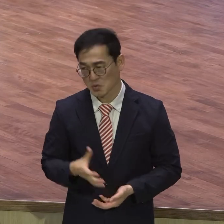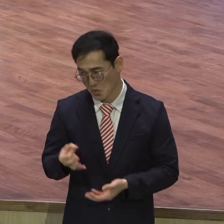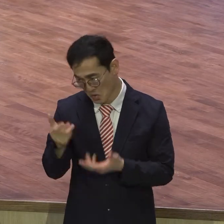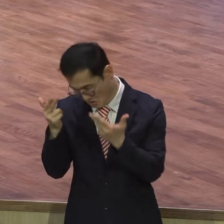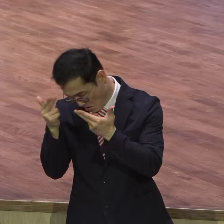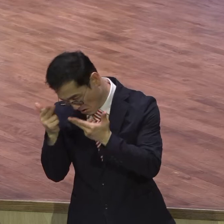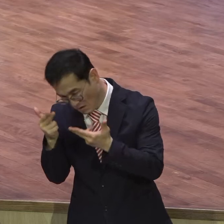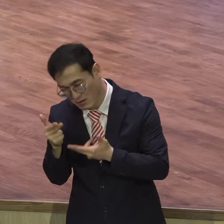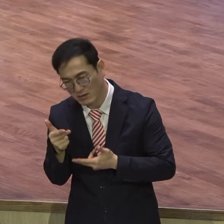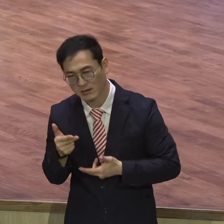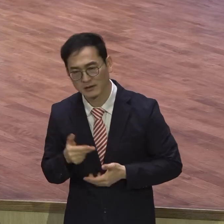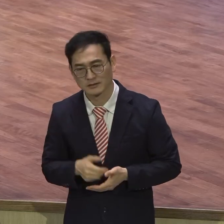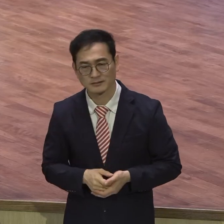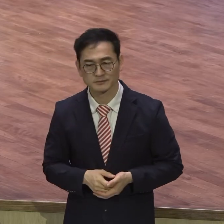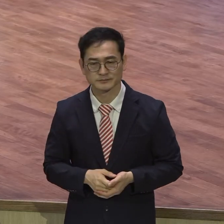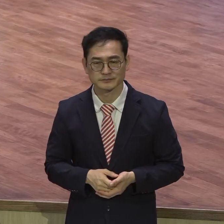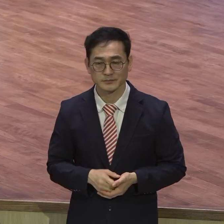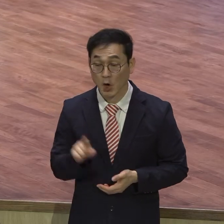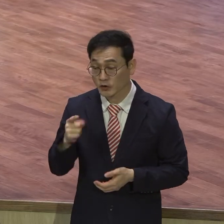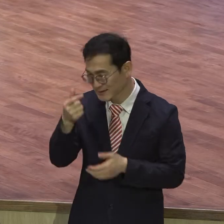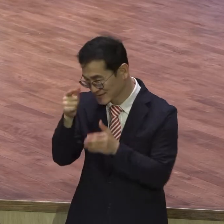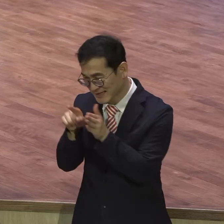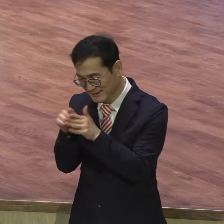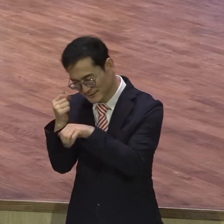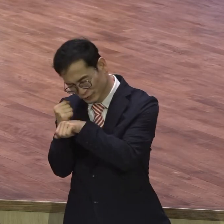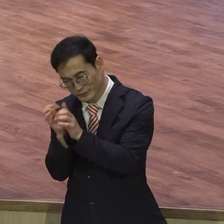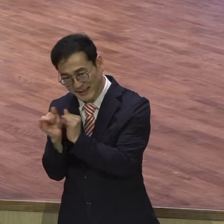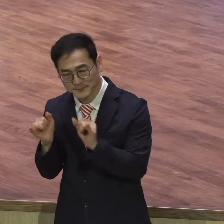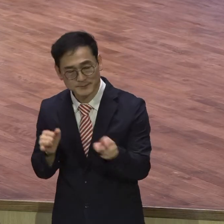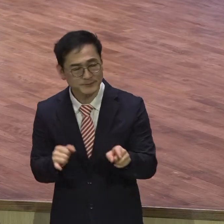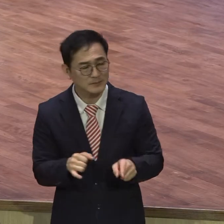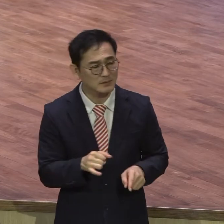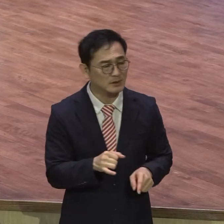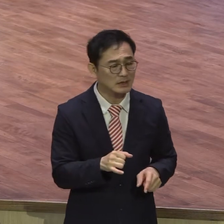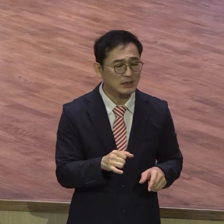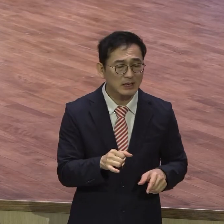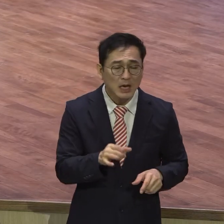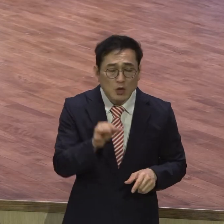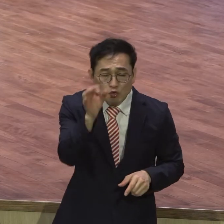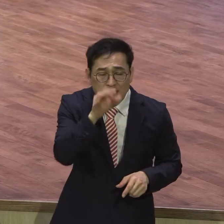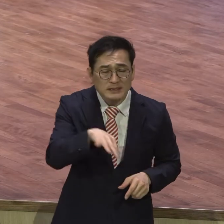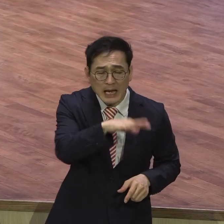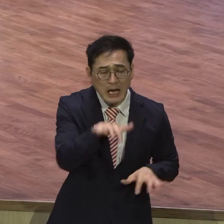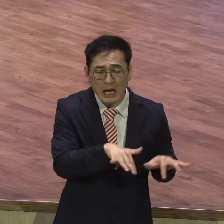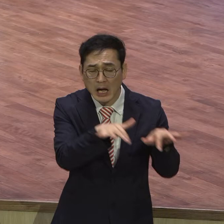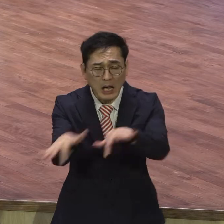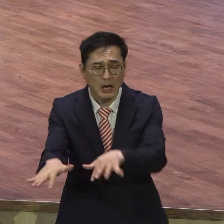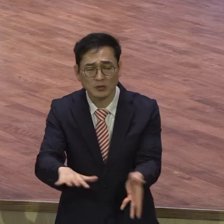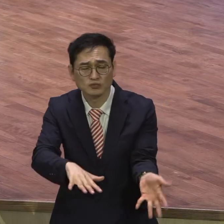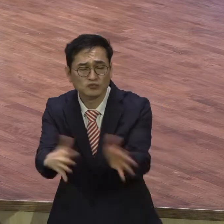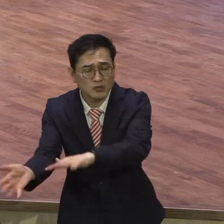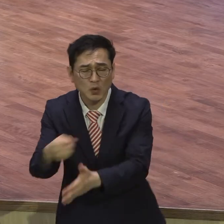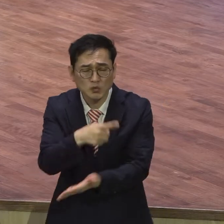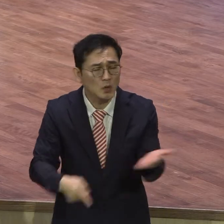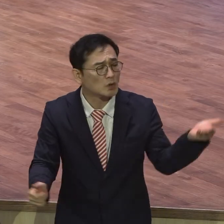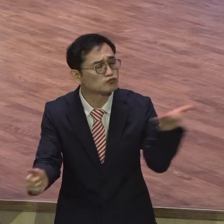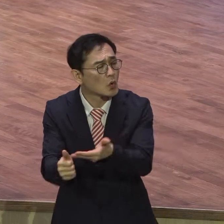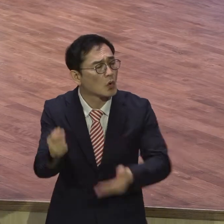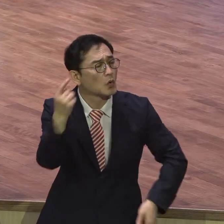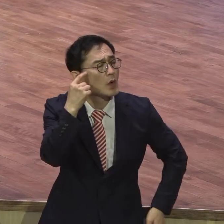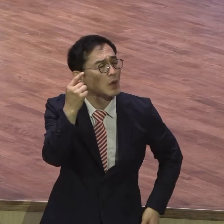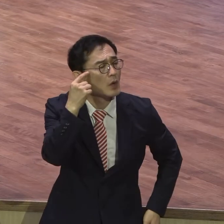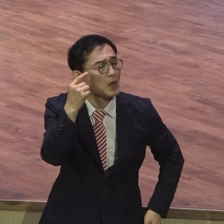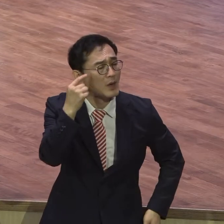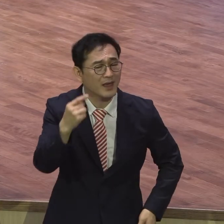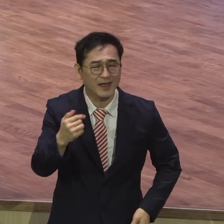액구전 돼지 2000마리를 예수님께서 몰사하도록 내배로 두셨느냐라는 질문에